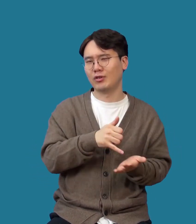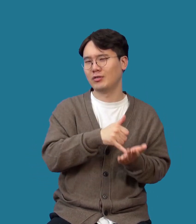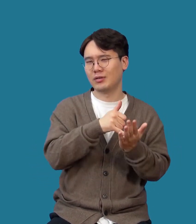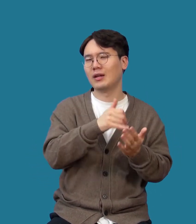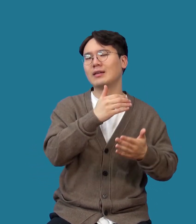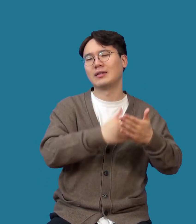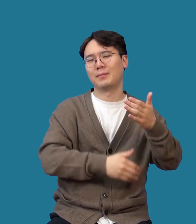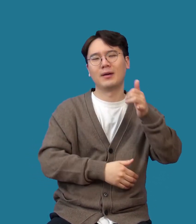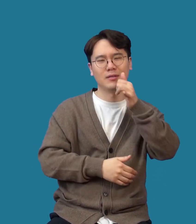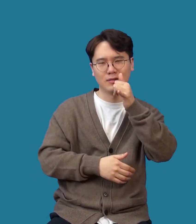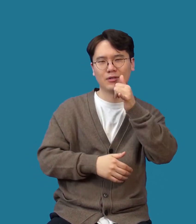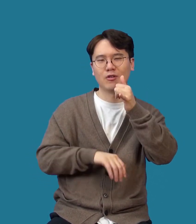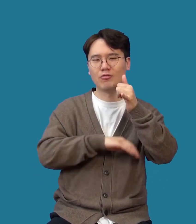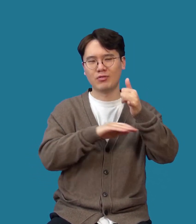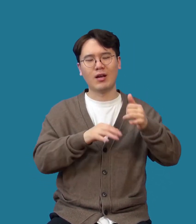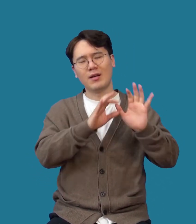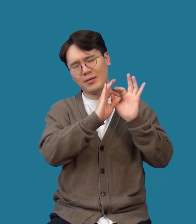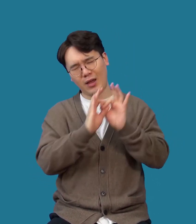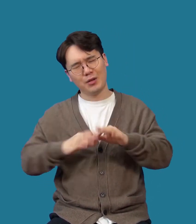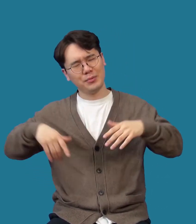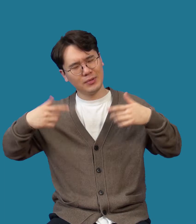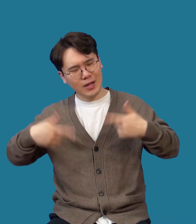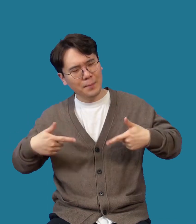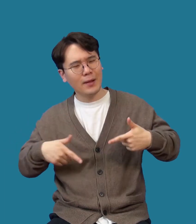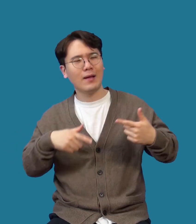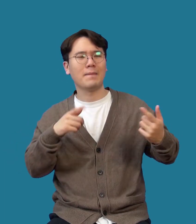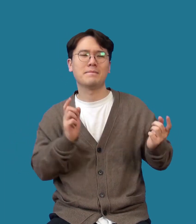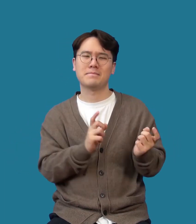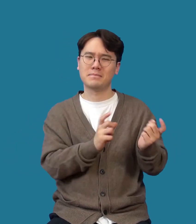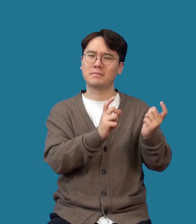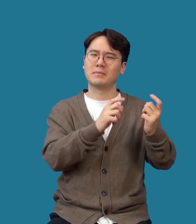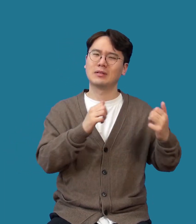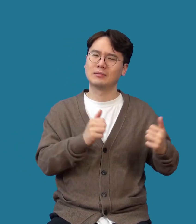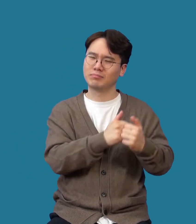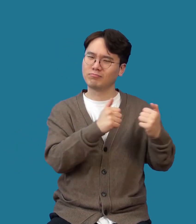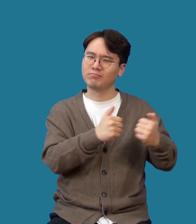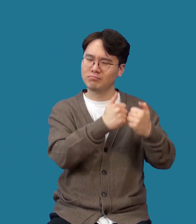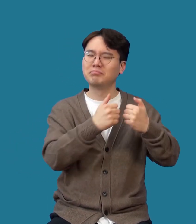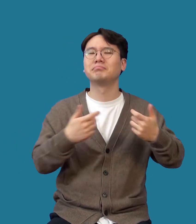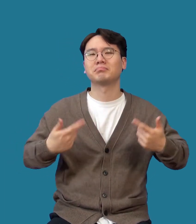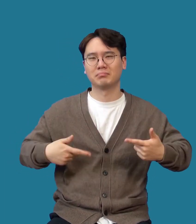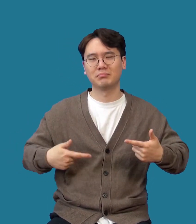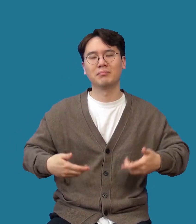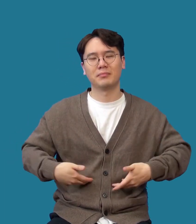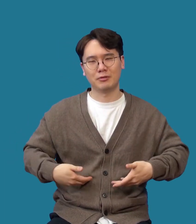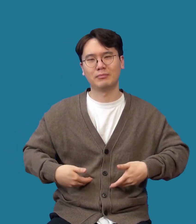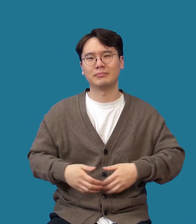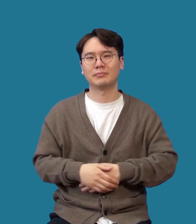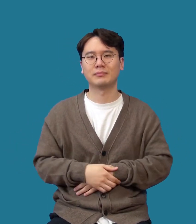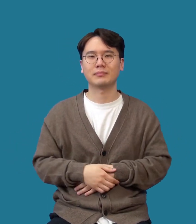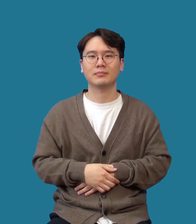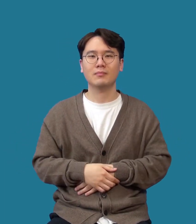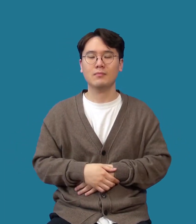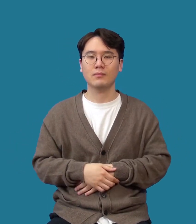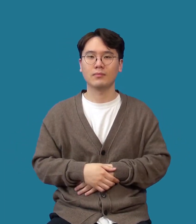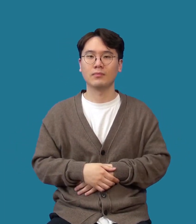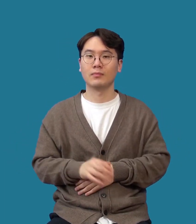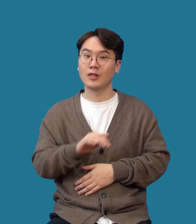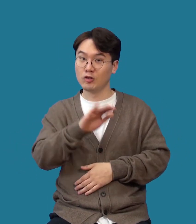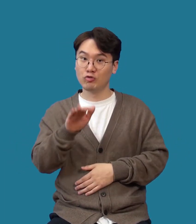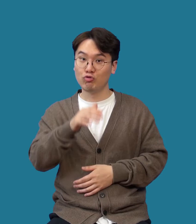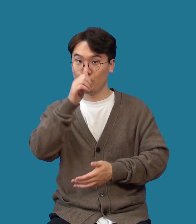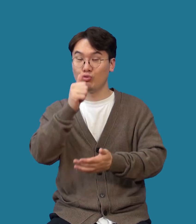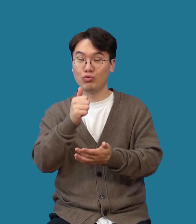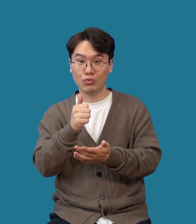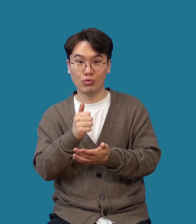그 근성과 더불어 싸워야 합니다. 그것이 성화의 길이지요. 우리 속에는 죄의 근성과